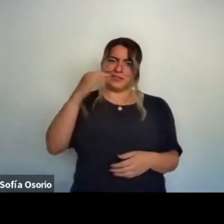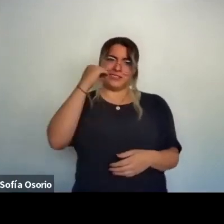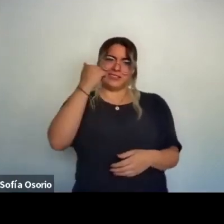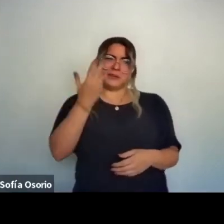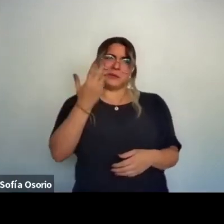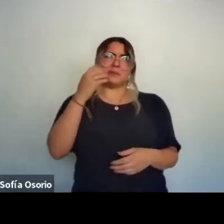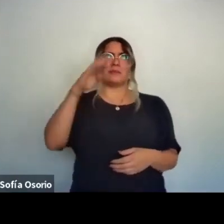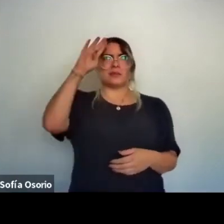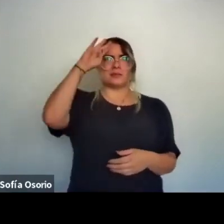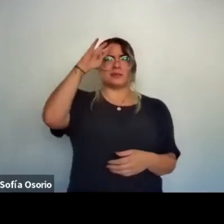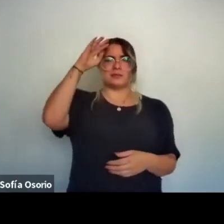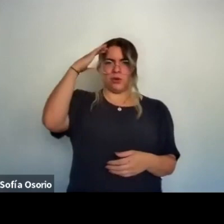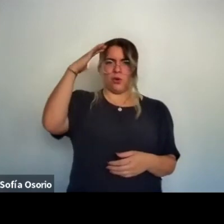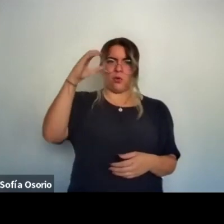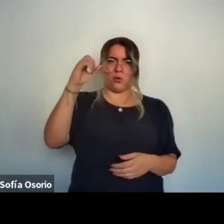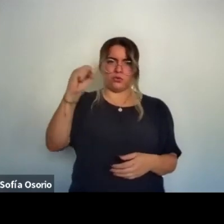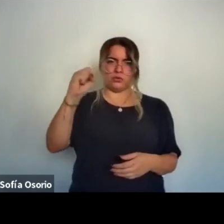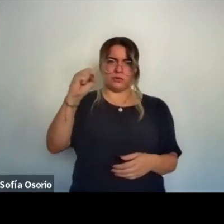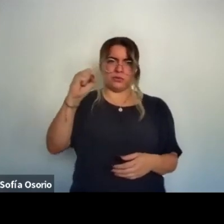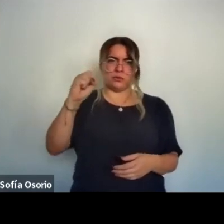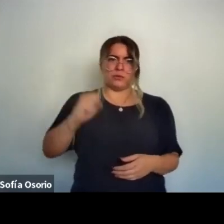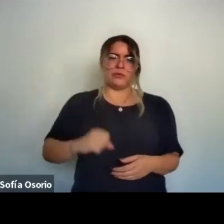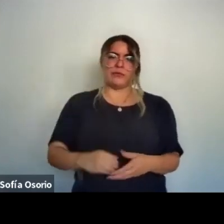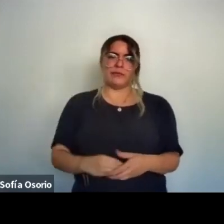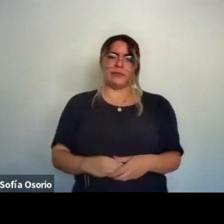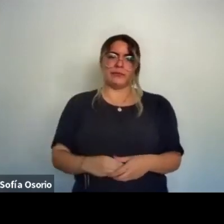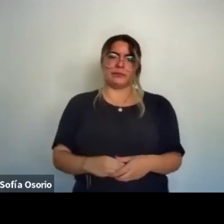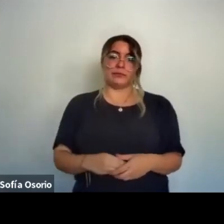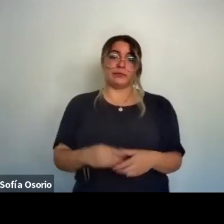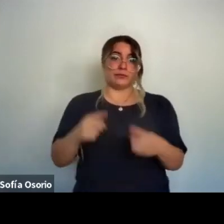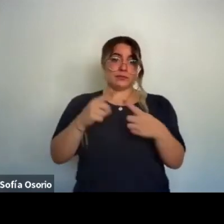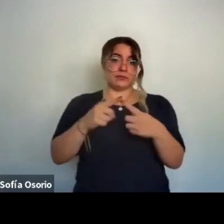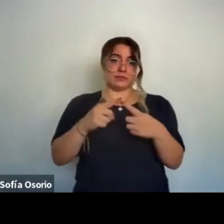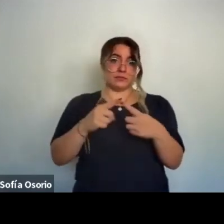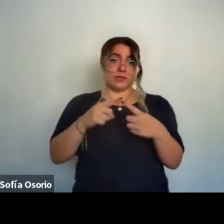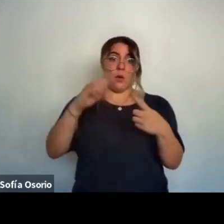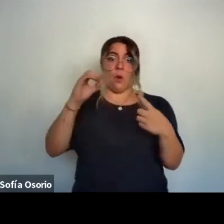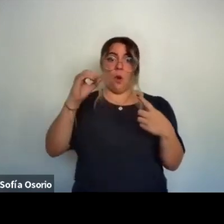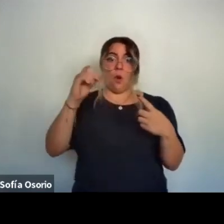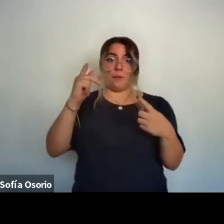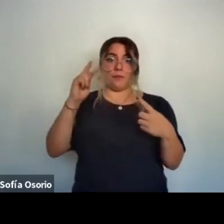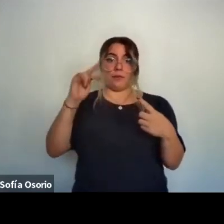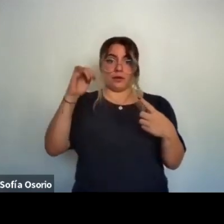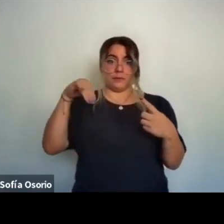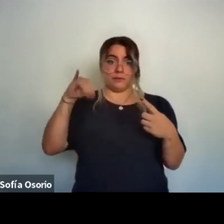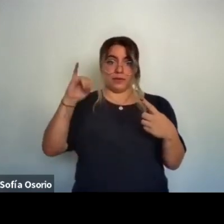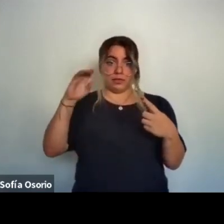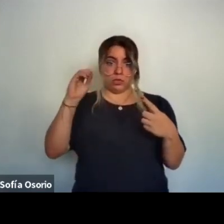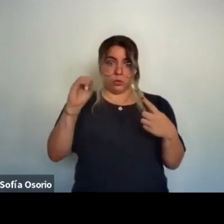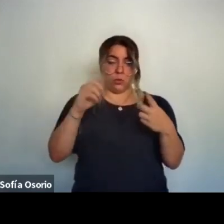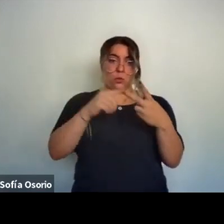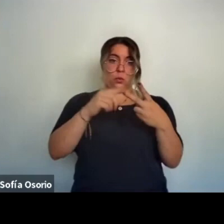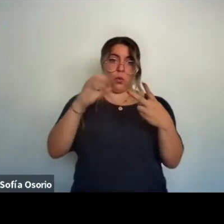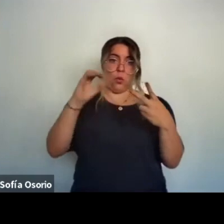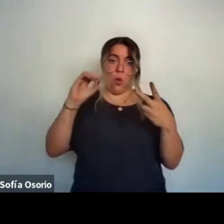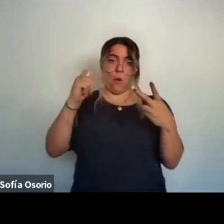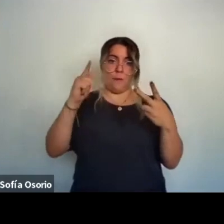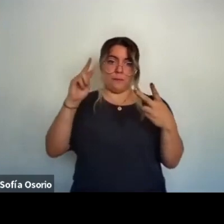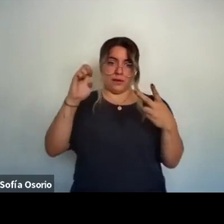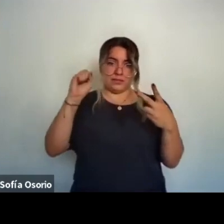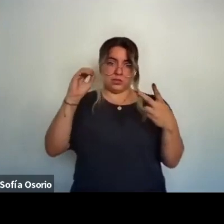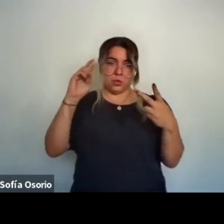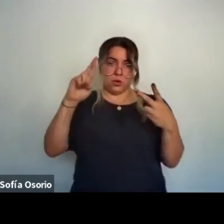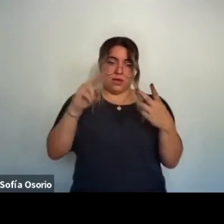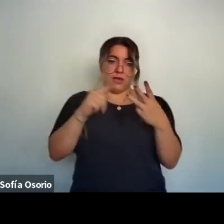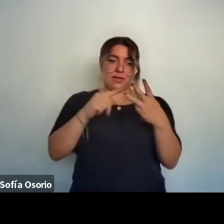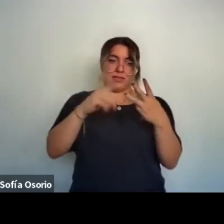conceptos que podemos encontrar en este manifiesto, que es grupo oprimido, opresión social y deficiencia, y que